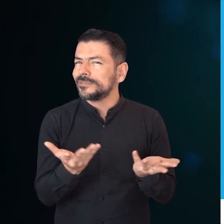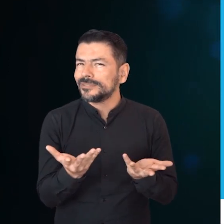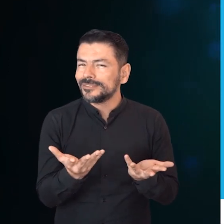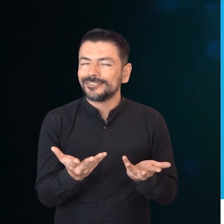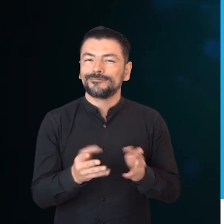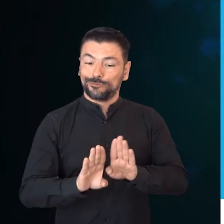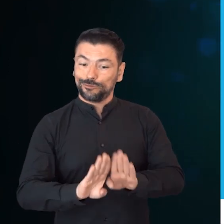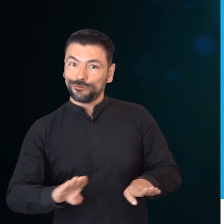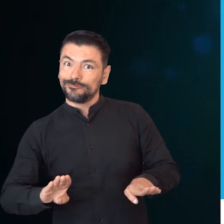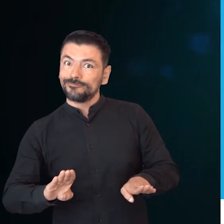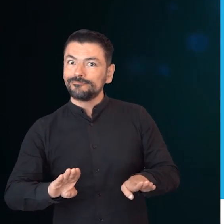solución.